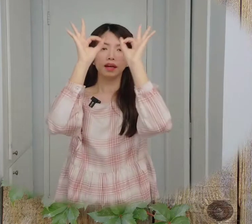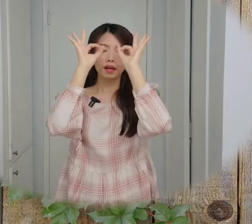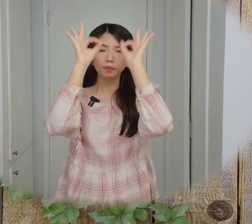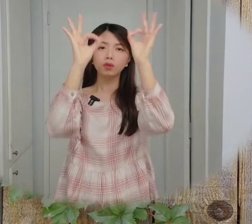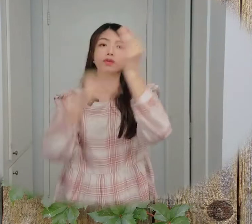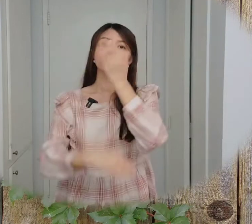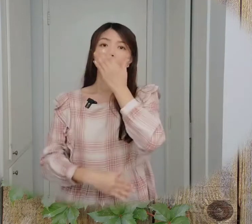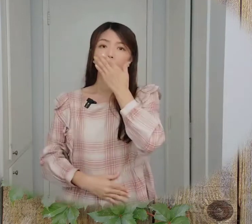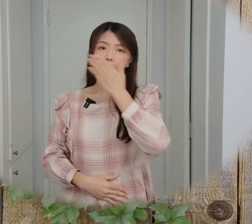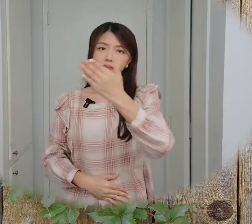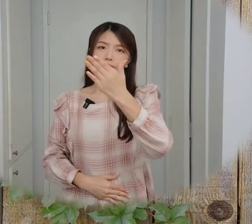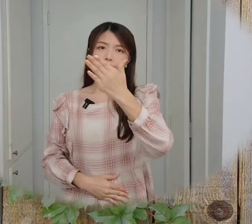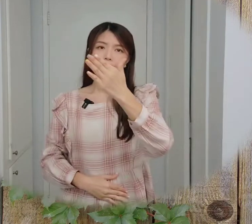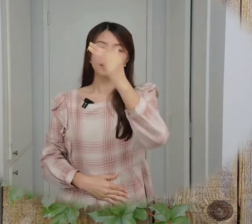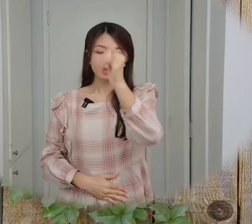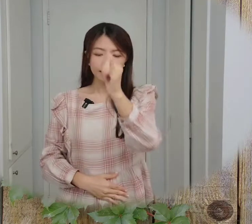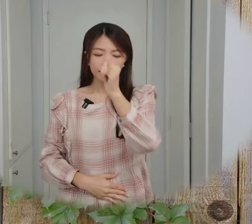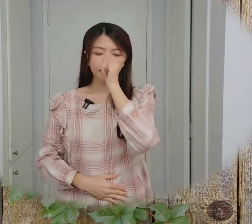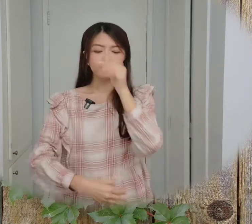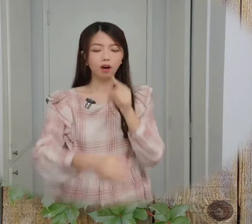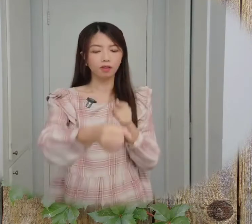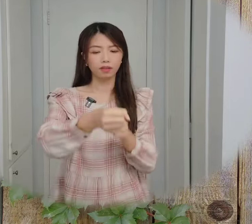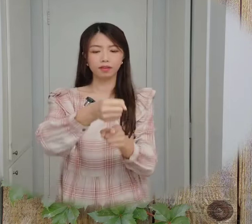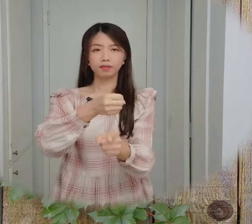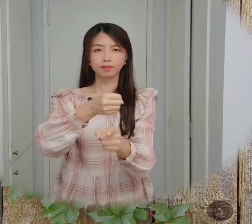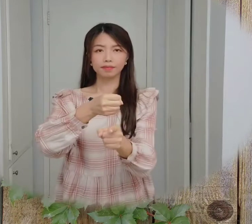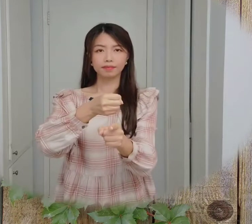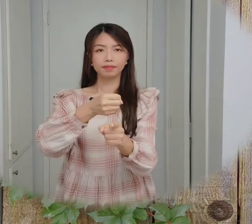수어입니다. 볼 수 있는 것.